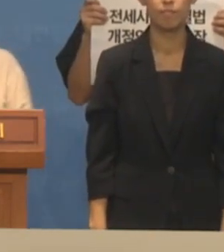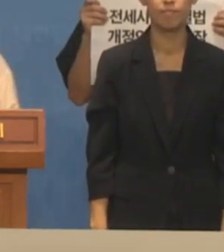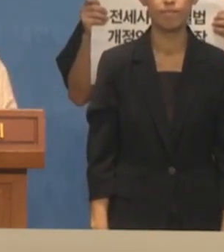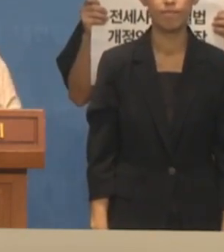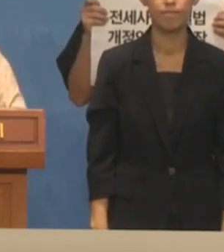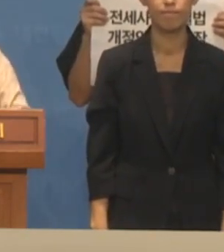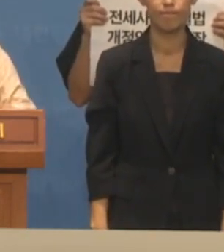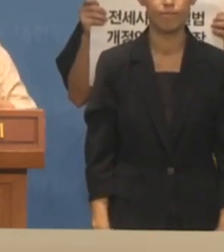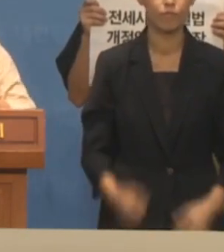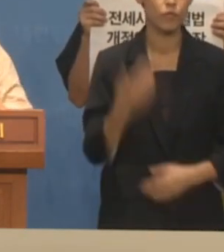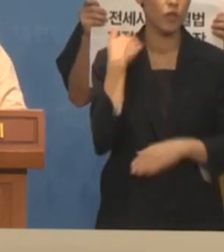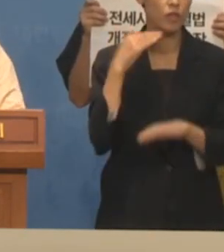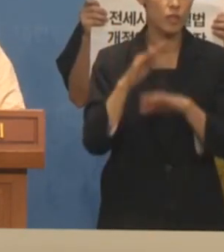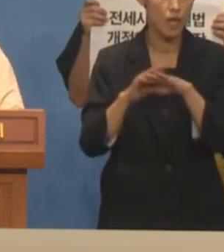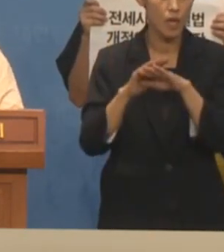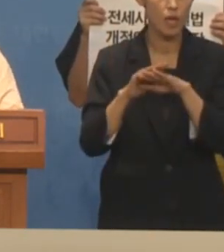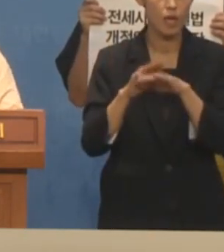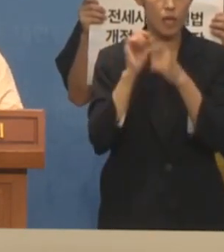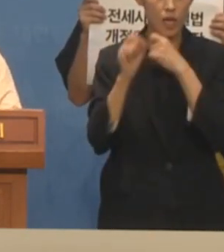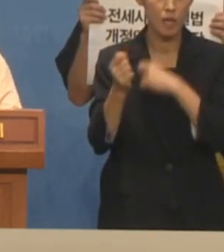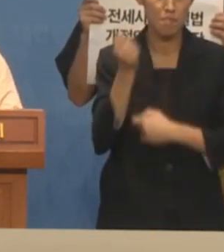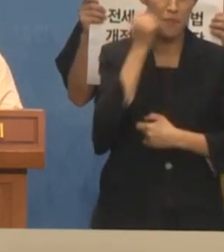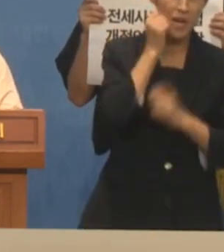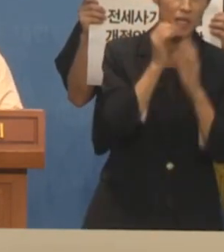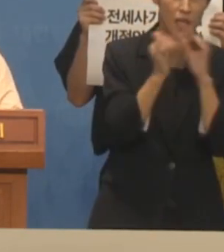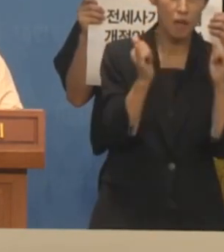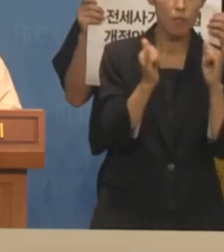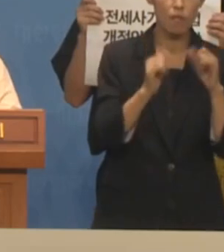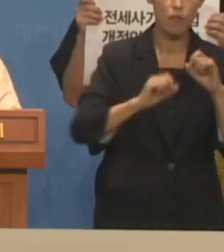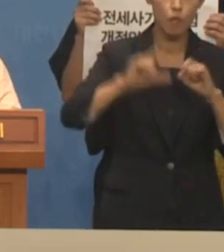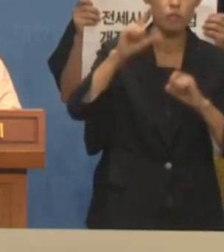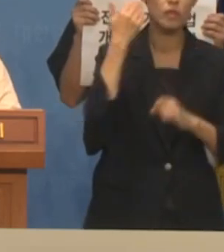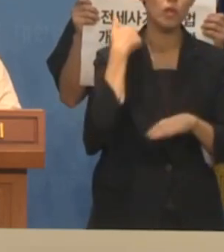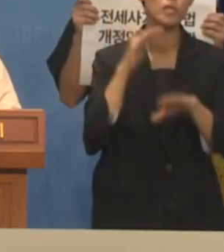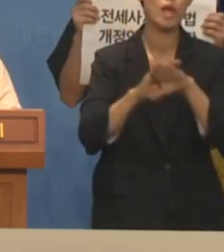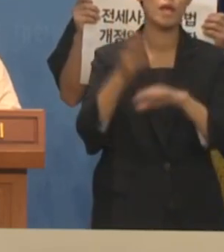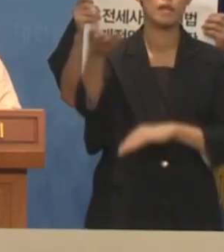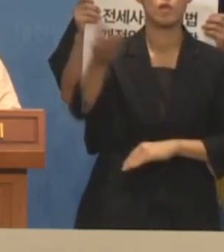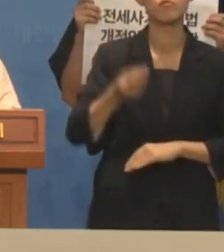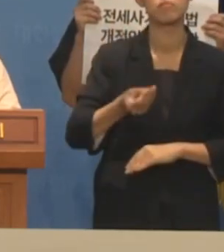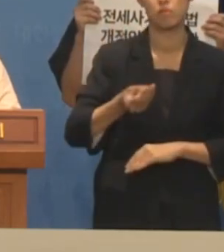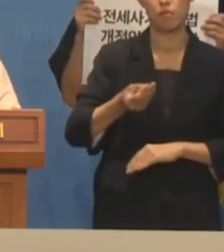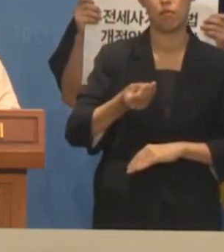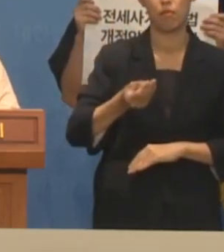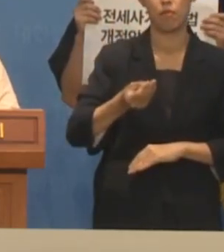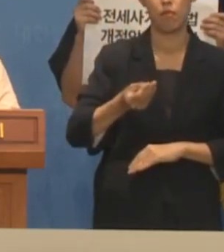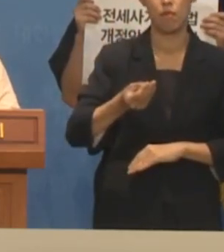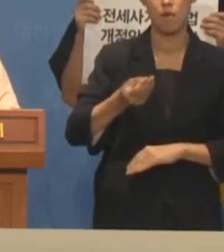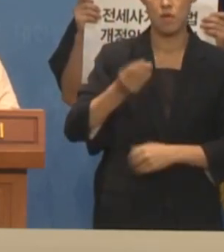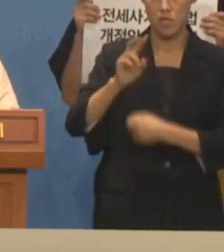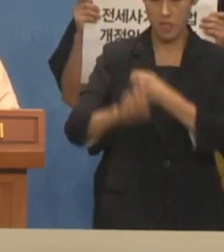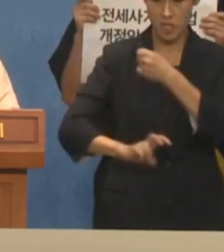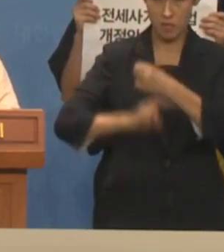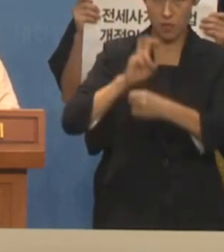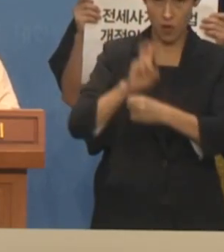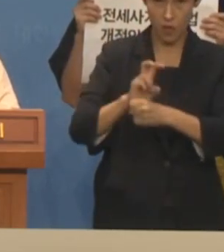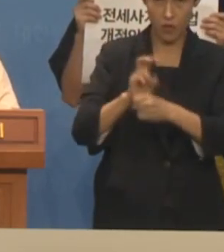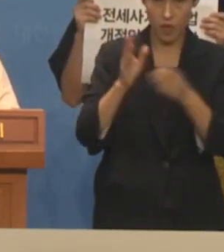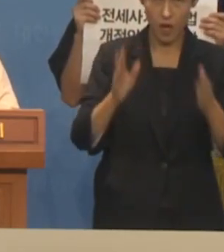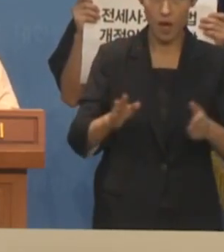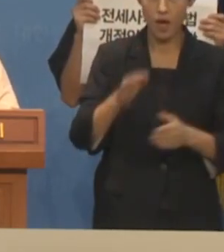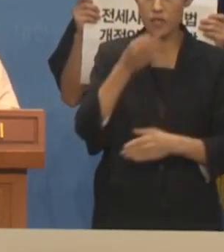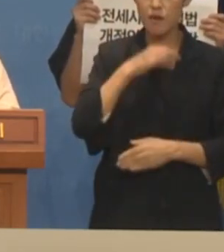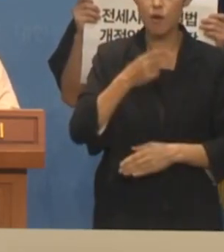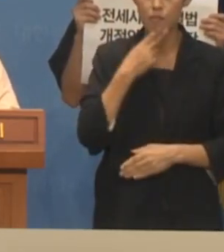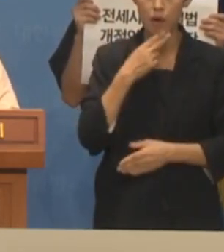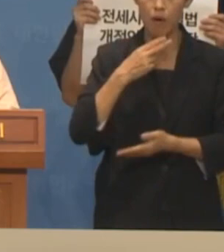네, 전세 사기 피해자들은 대부분이 전세 대출을 받았습니다. 전세 대출금을 20년 동안 무이자 상환을 해야 되는